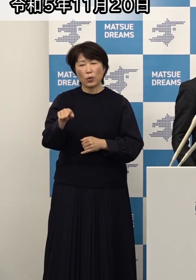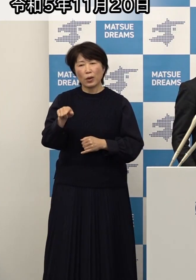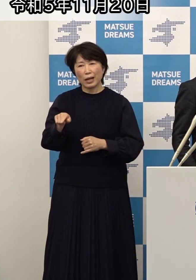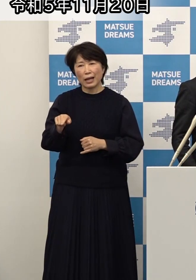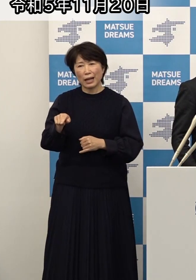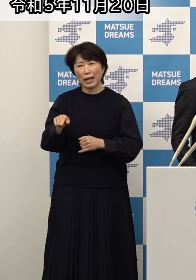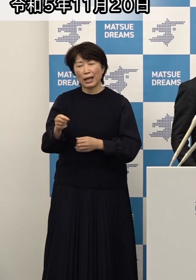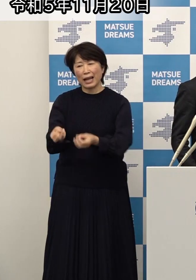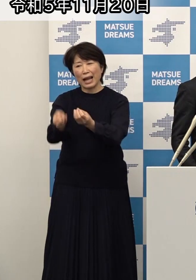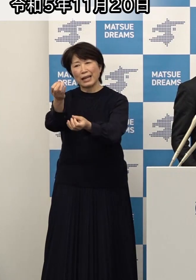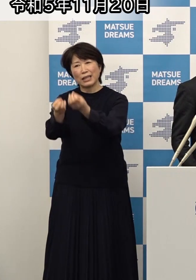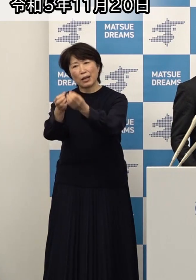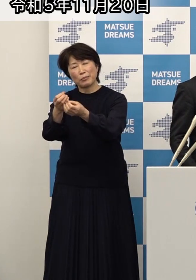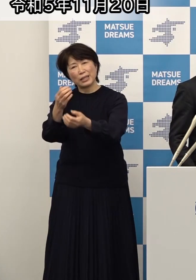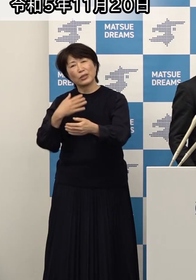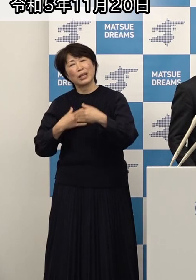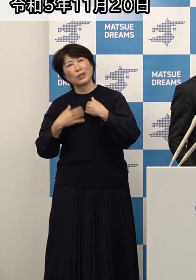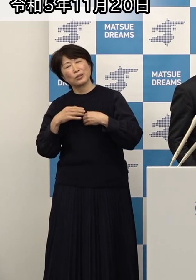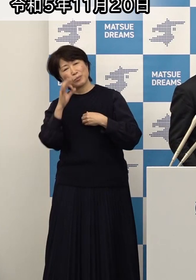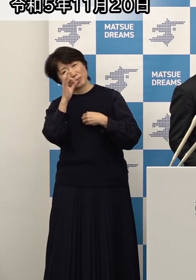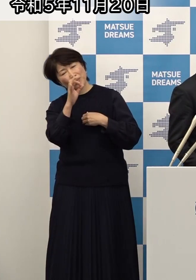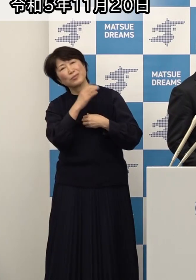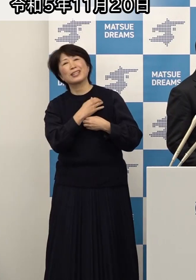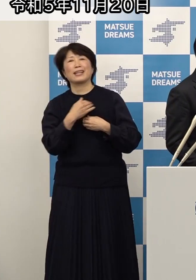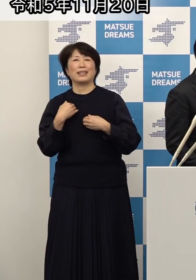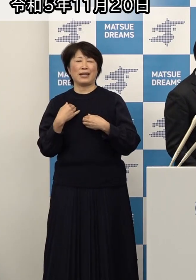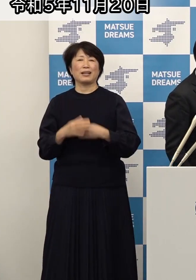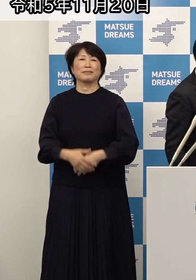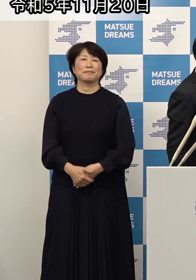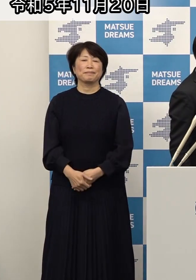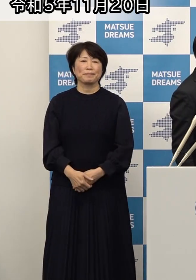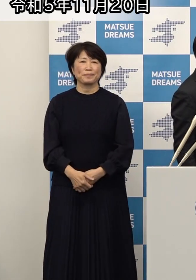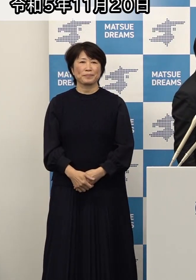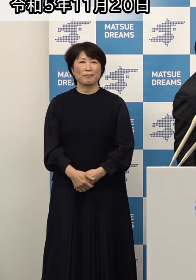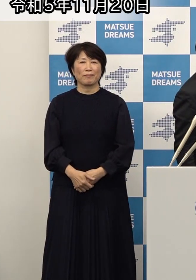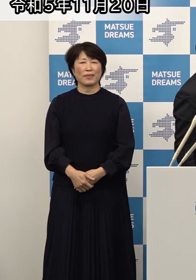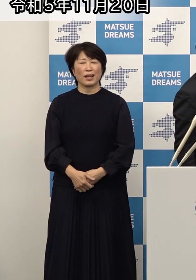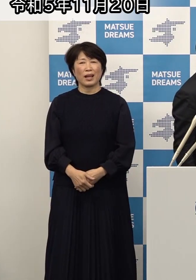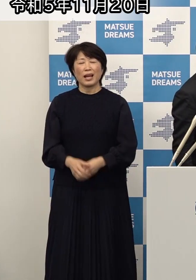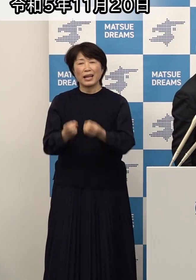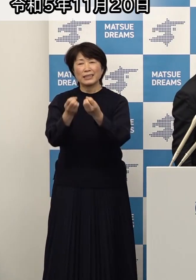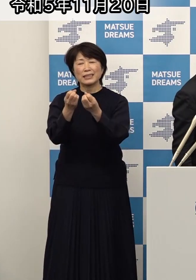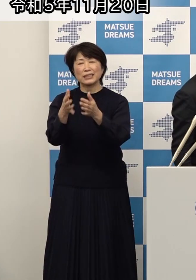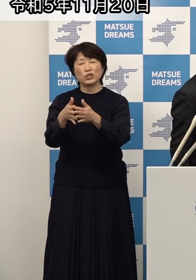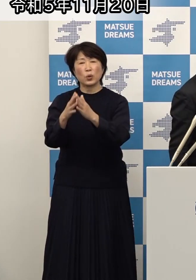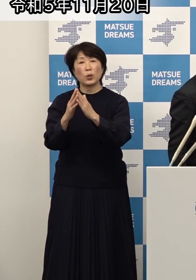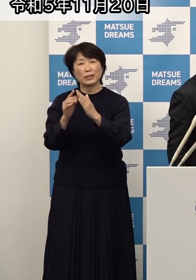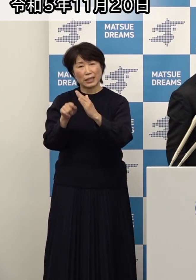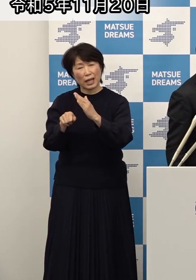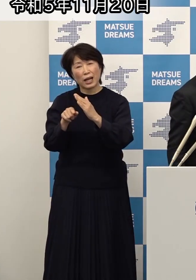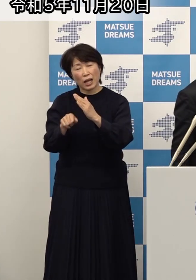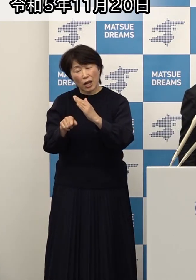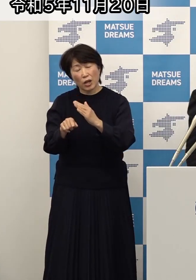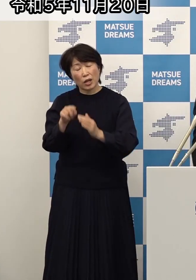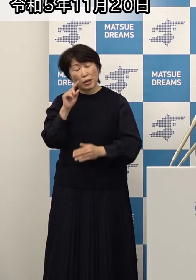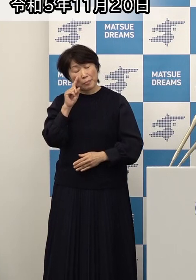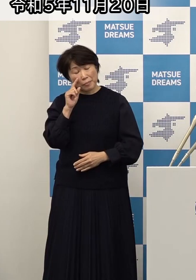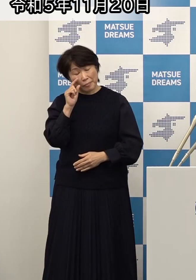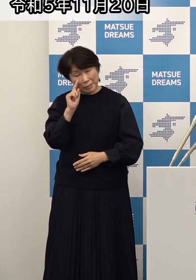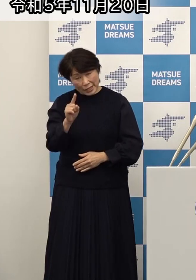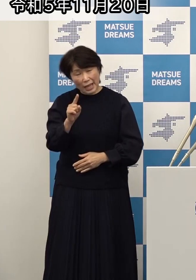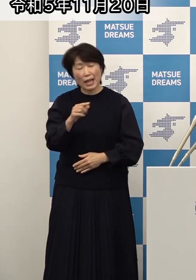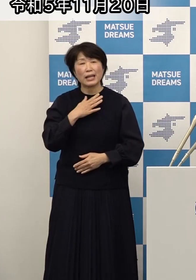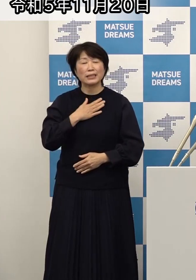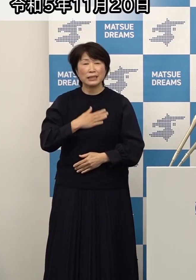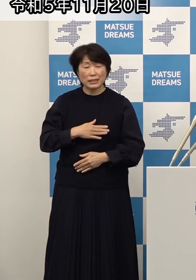から水郷祭を楽しんでいただいたということもございました。こうした新庁舎を見て知って使うという